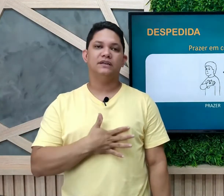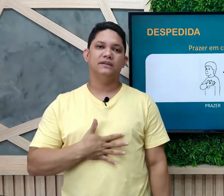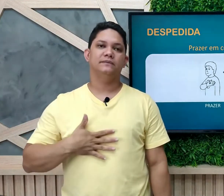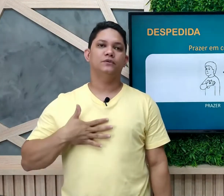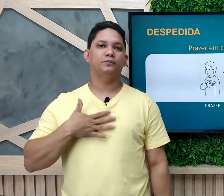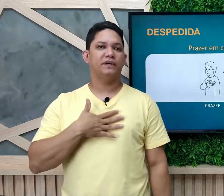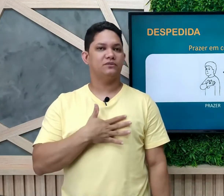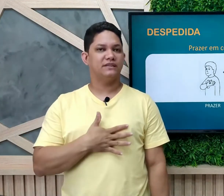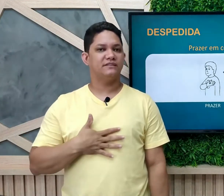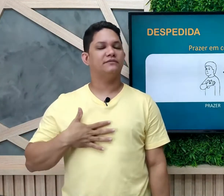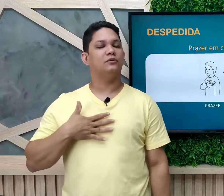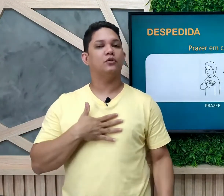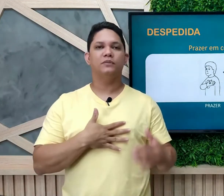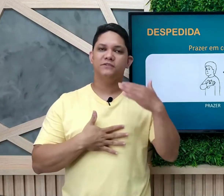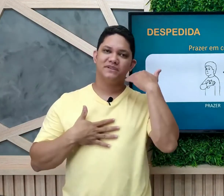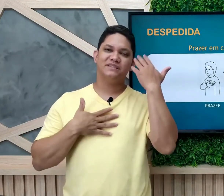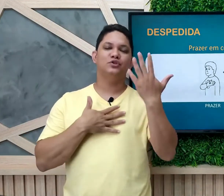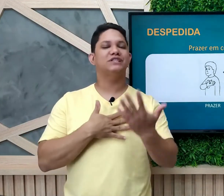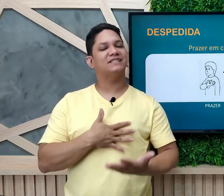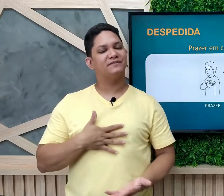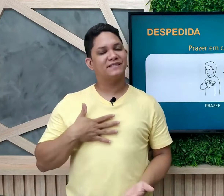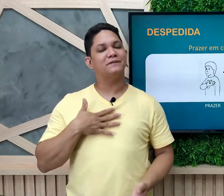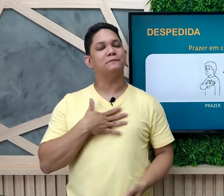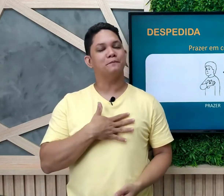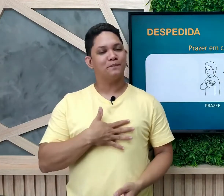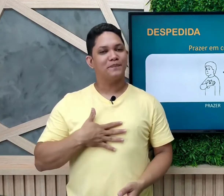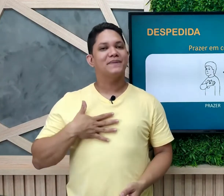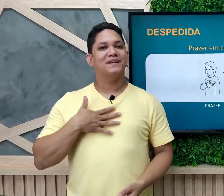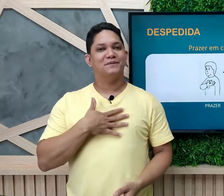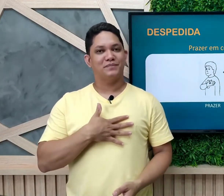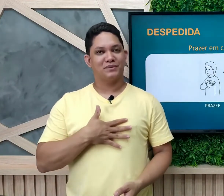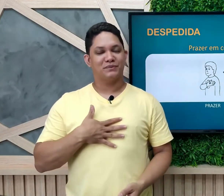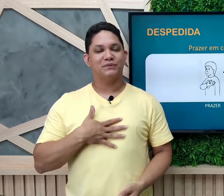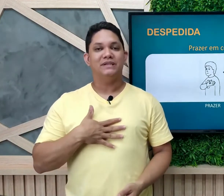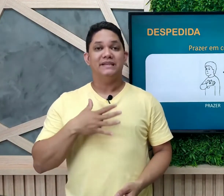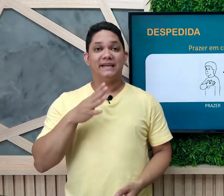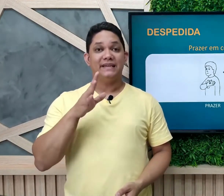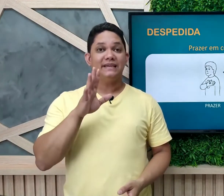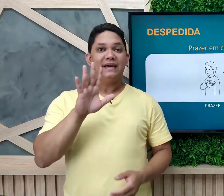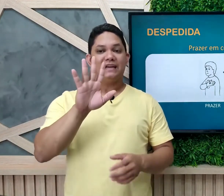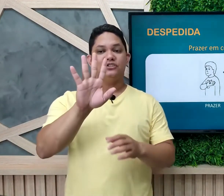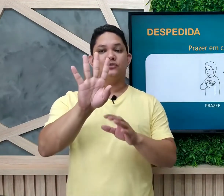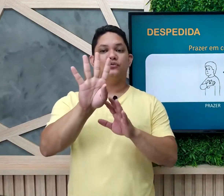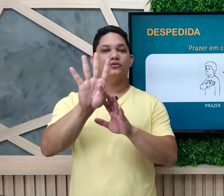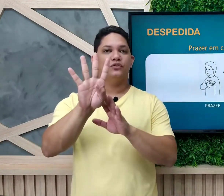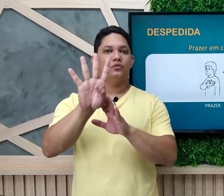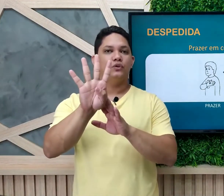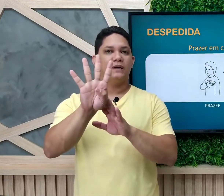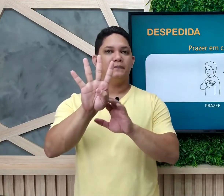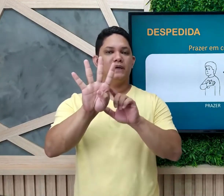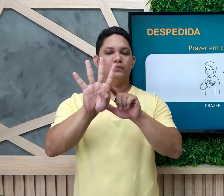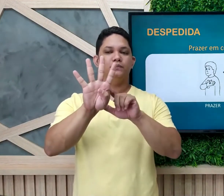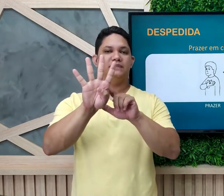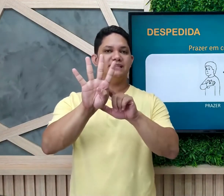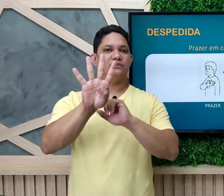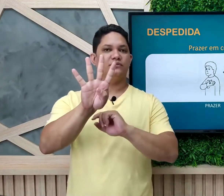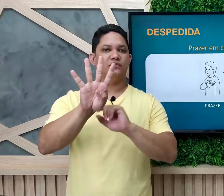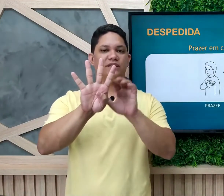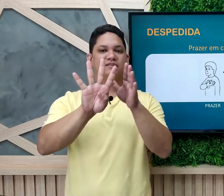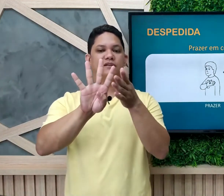aqui no peito dessa forma, com uma expressão de satisfação. Pronto. E aí a gente configura a mão. Nessa configuração,